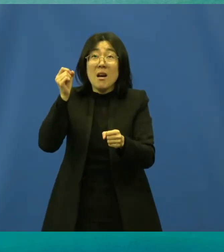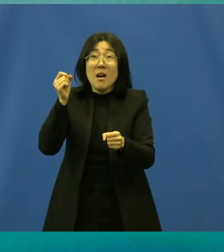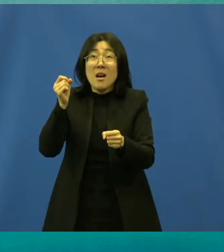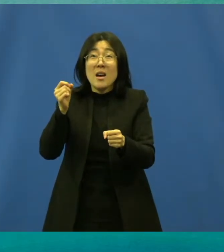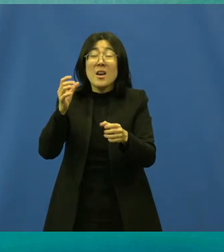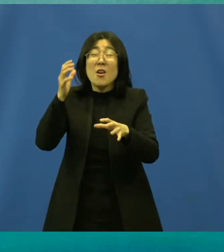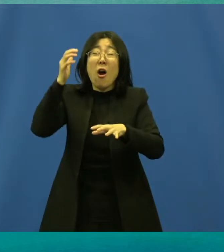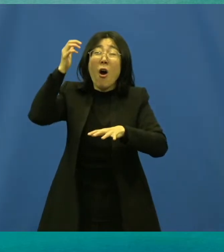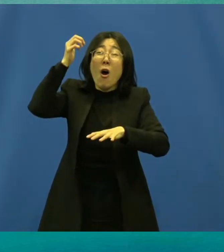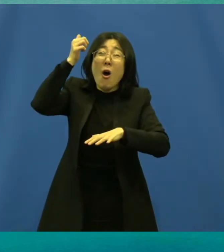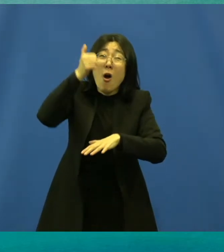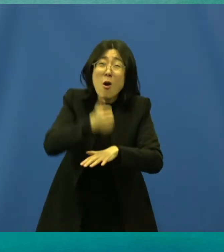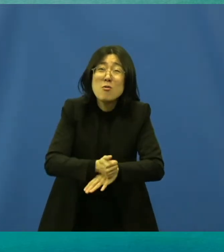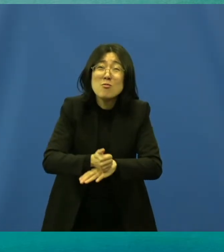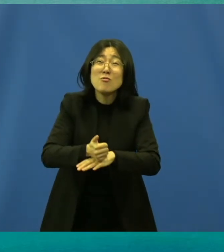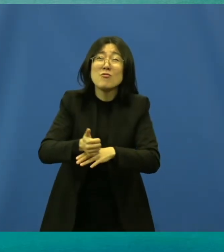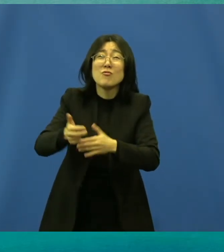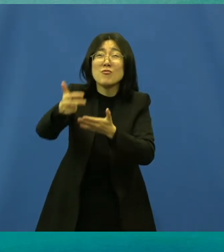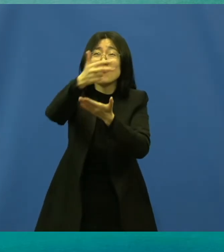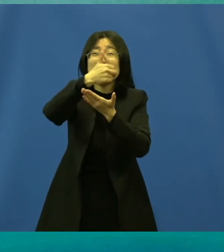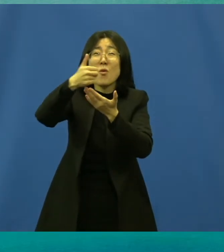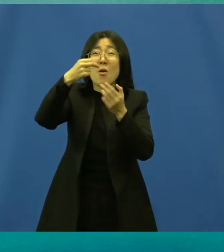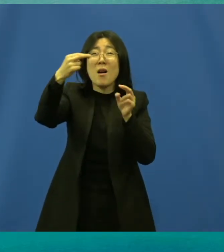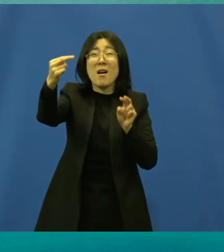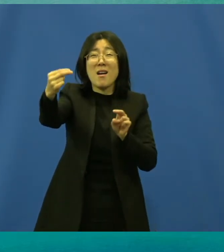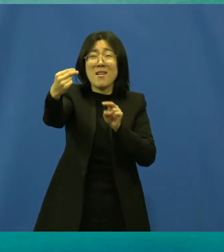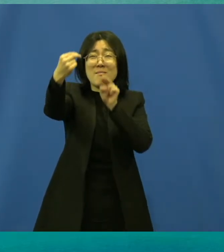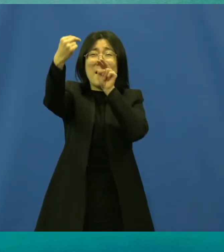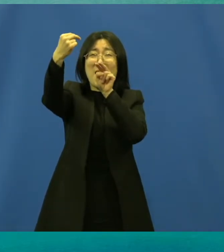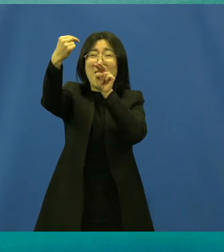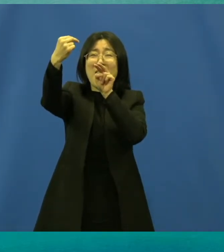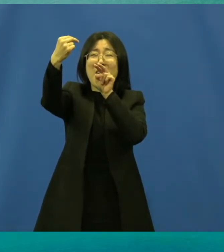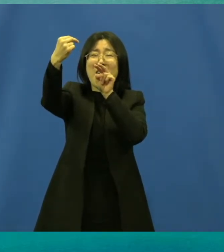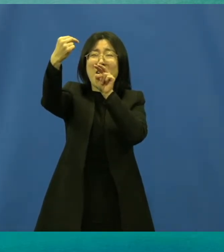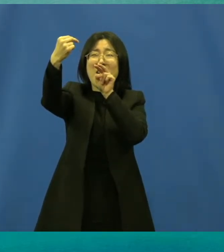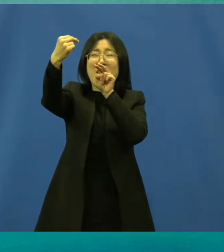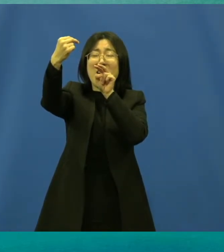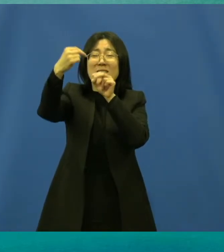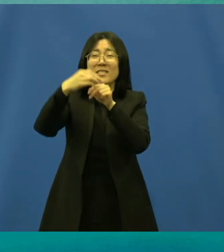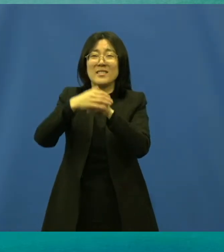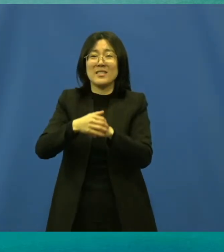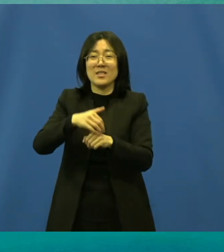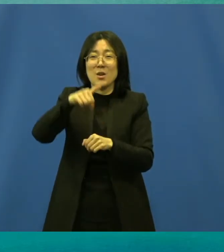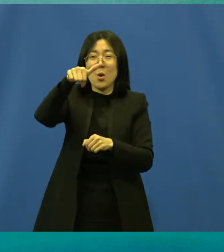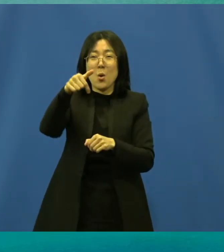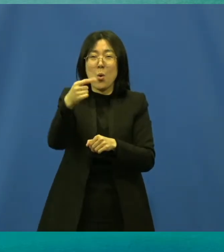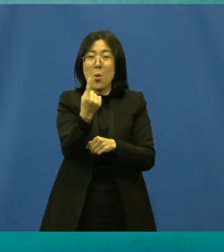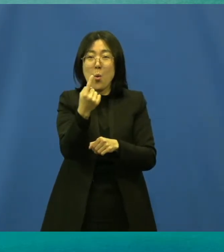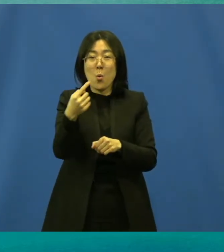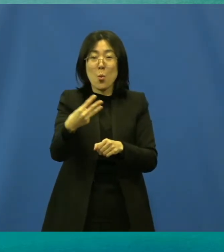있습니다. 요나는 물고기 뱃속에서 기도합니다. 골방 기도의 원조입니다.